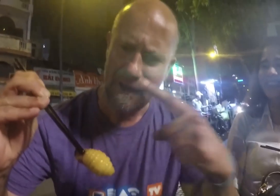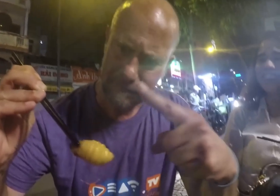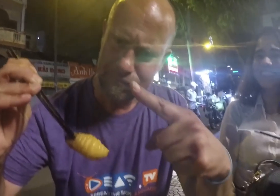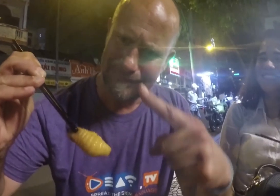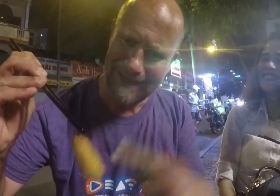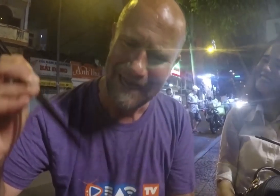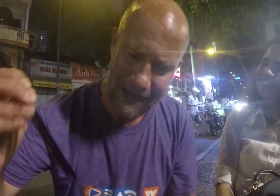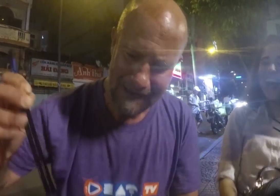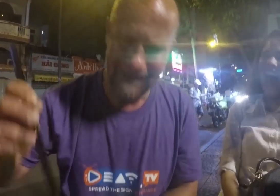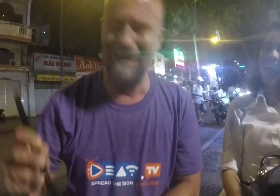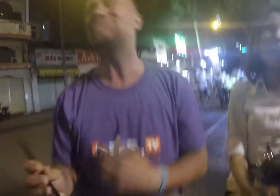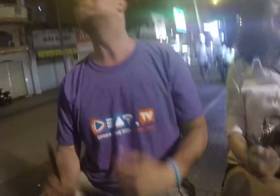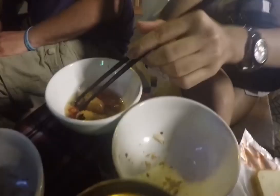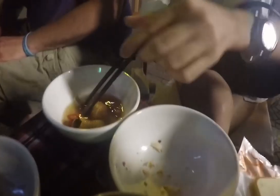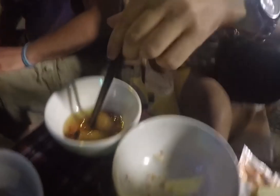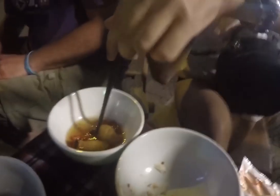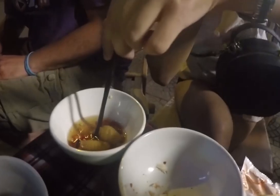Hey, stillgestanden!